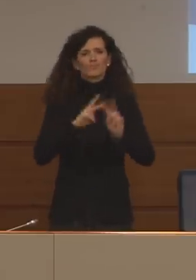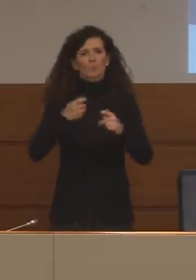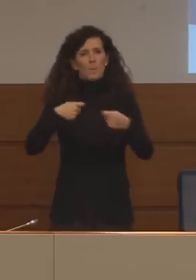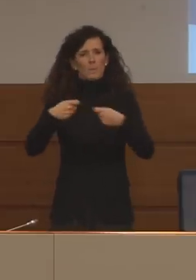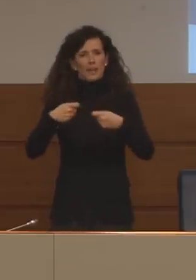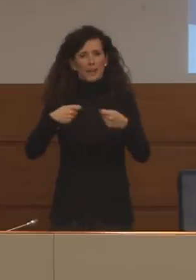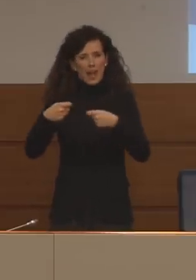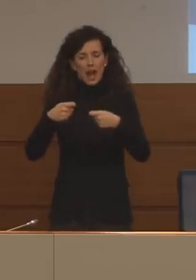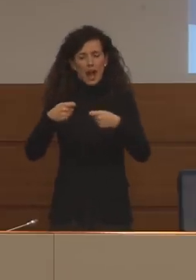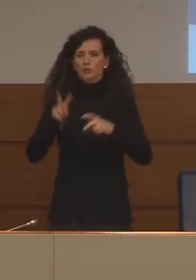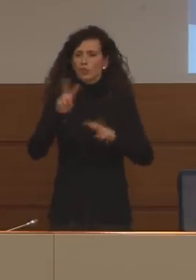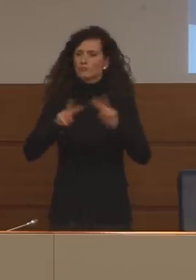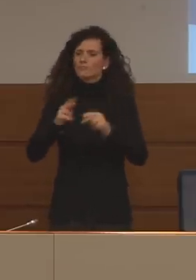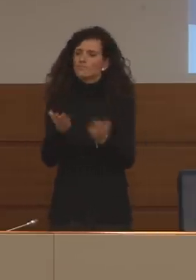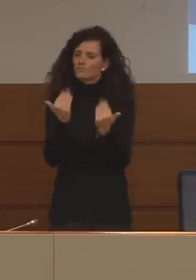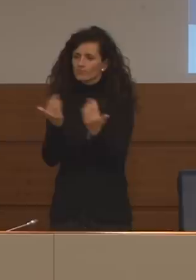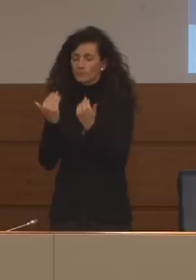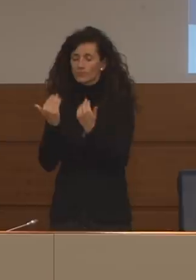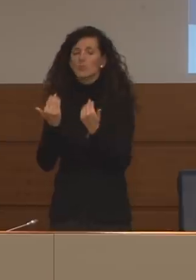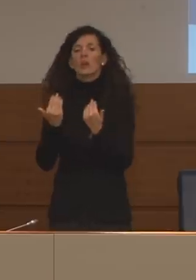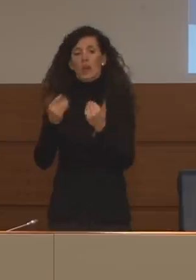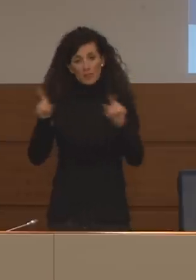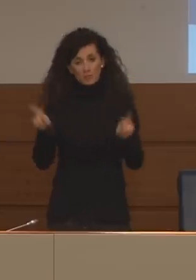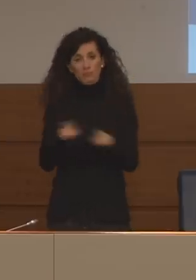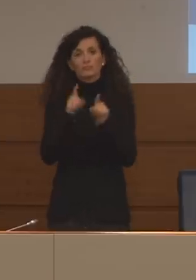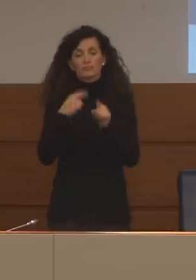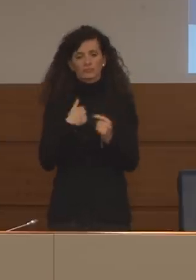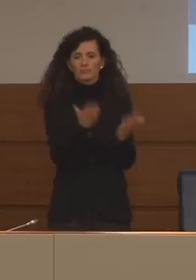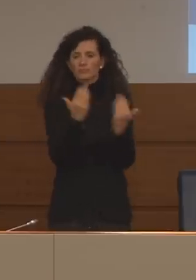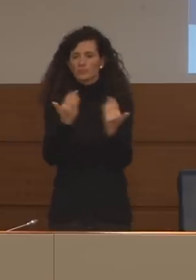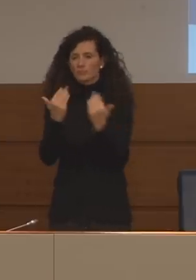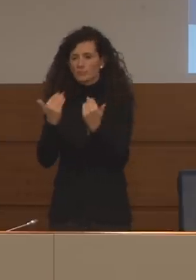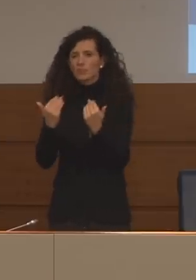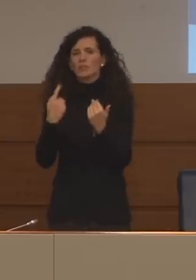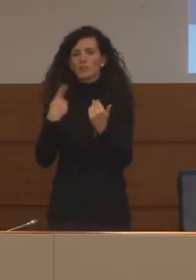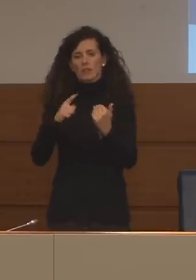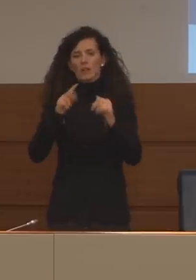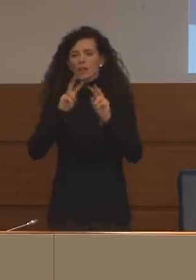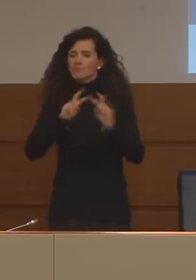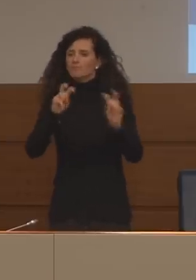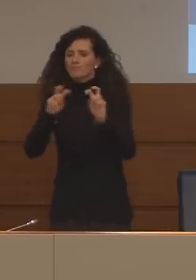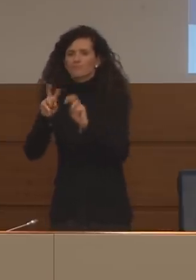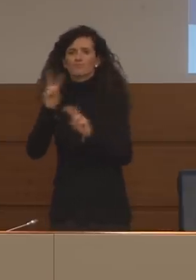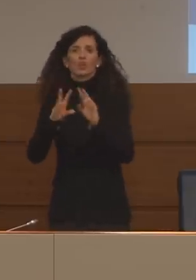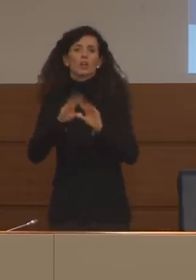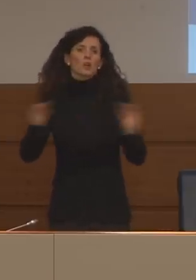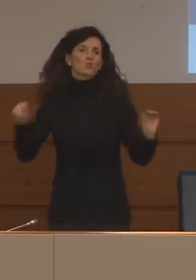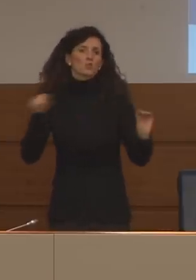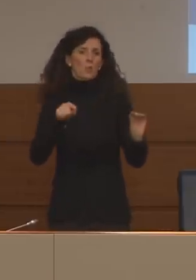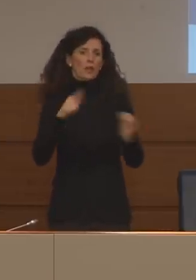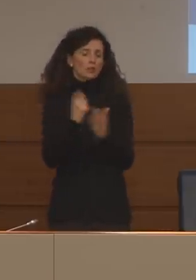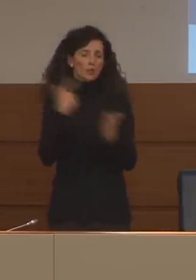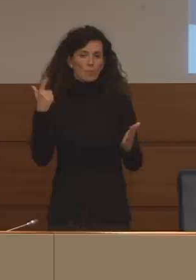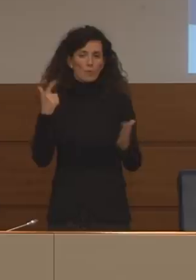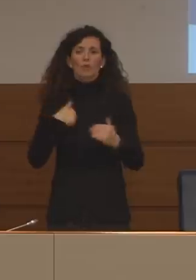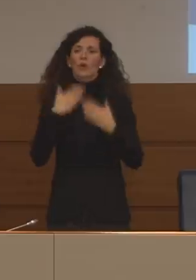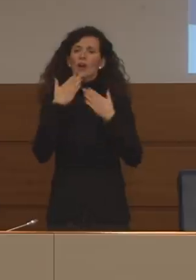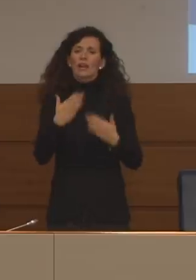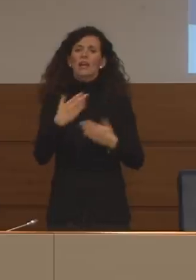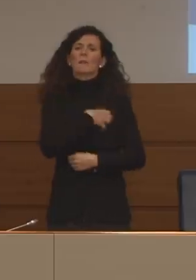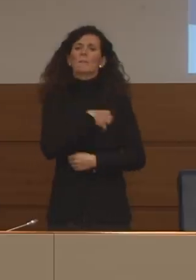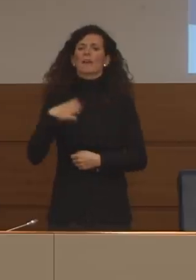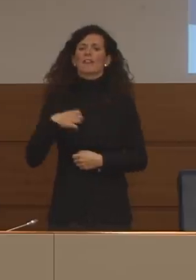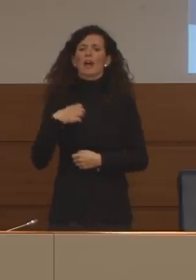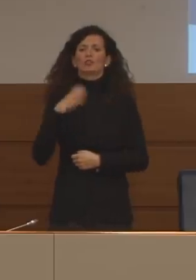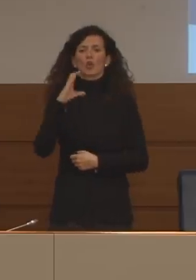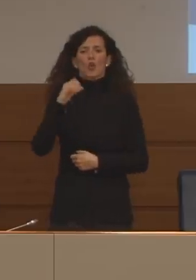stiamo anche acquisendo attraverso lo strumento della requisizione qui io voglio ringraziare il prefetto di como